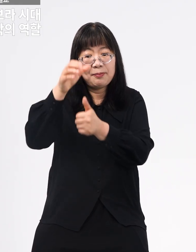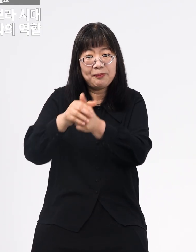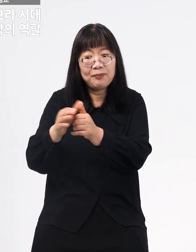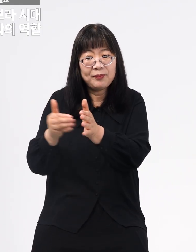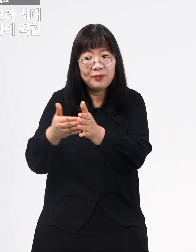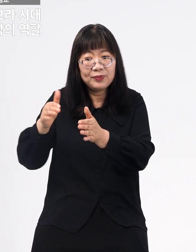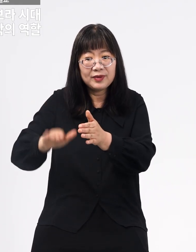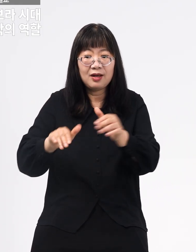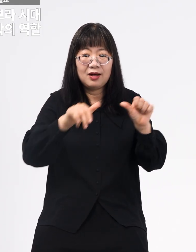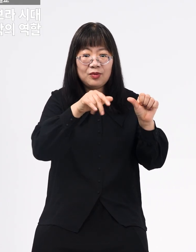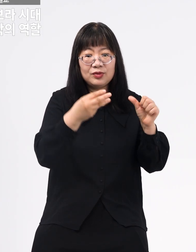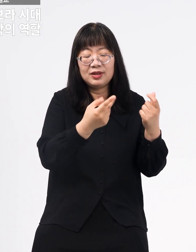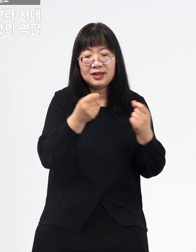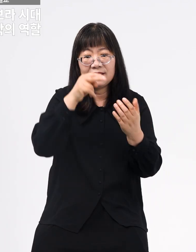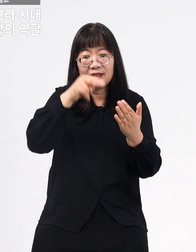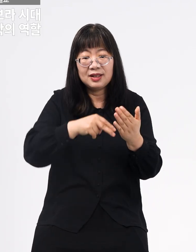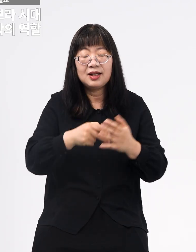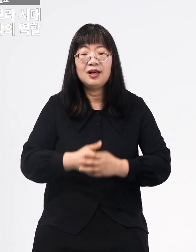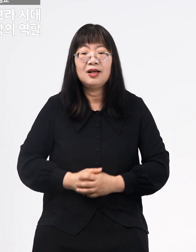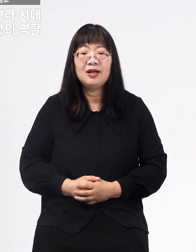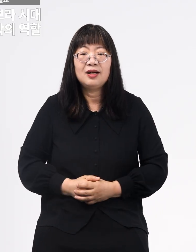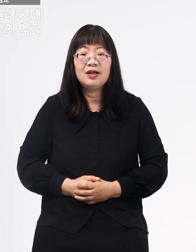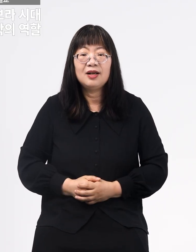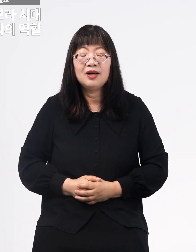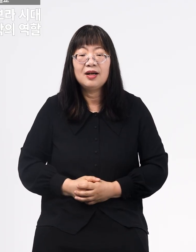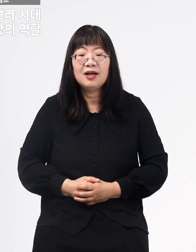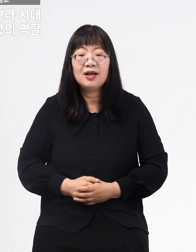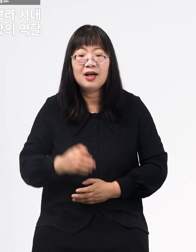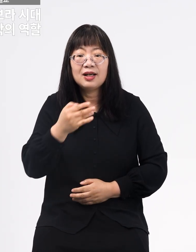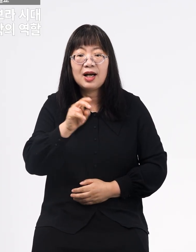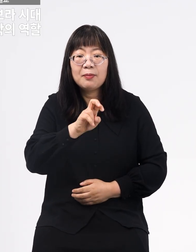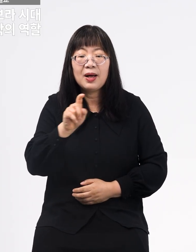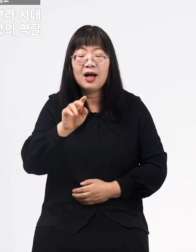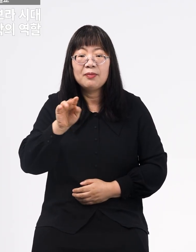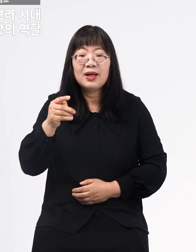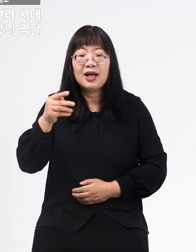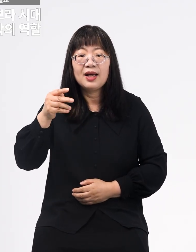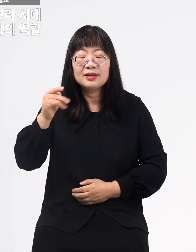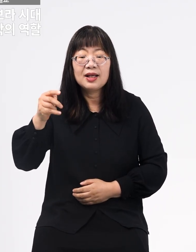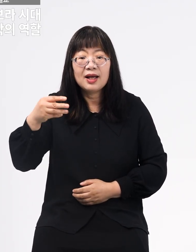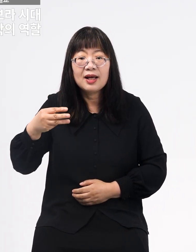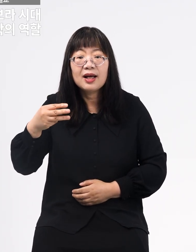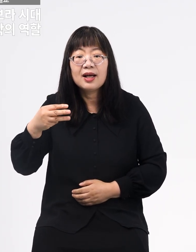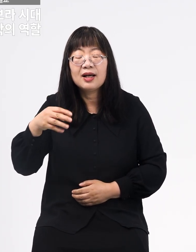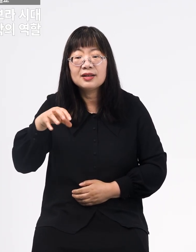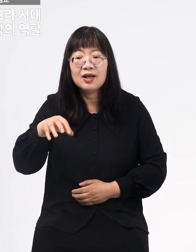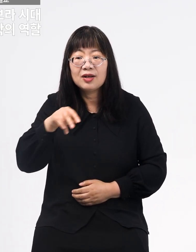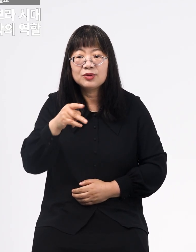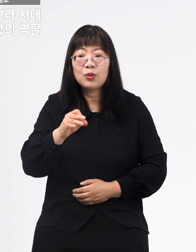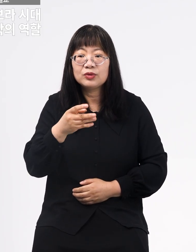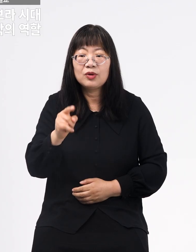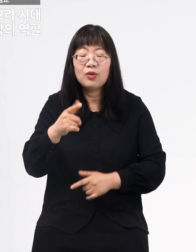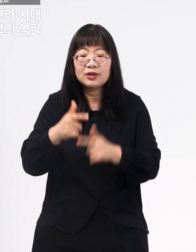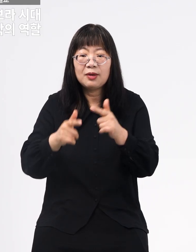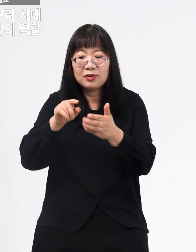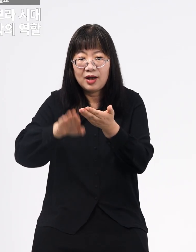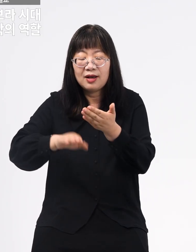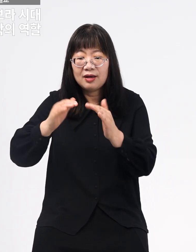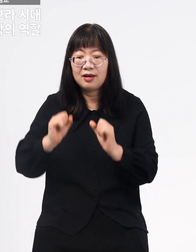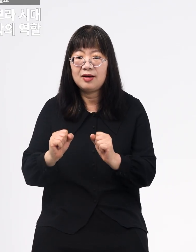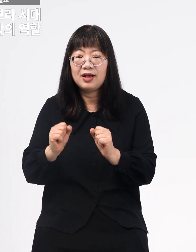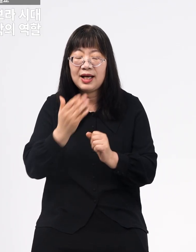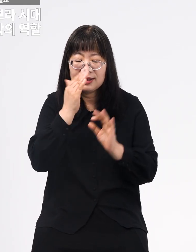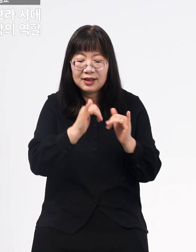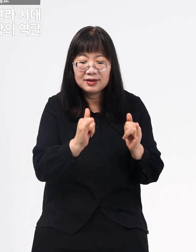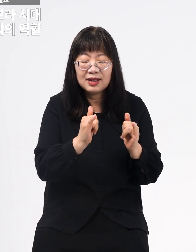읽어보십시다. 시작. 에브라임 산지 라마와 베델 사이 드보라의 종려나무 아래에 거주하였고